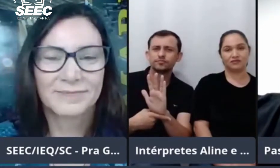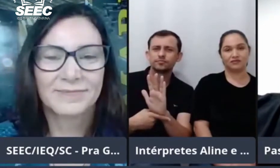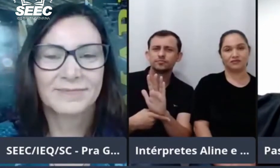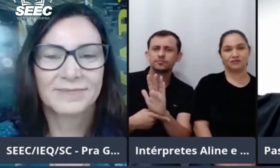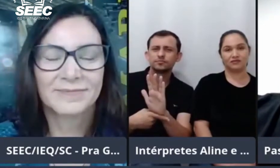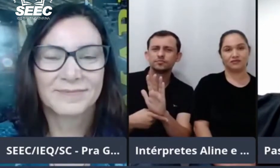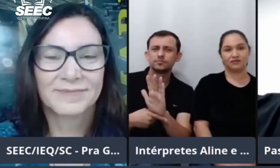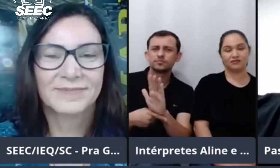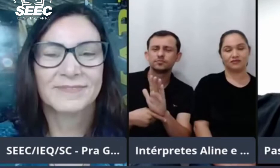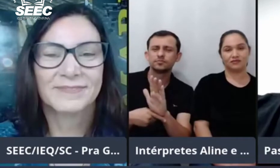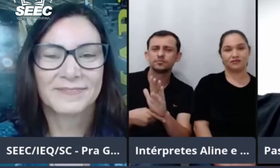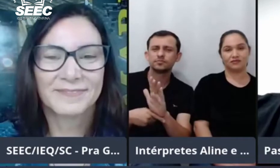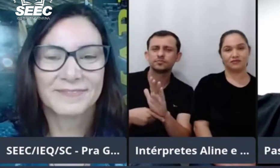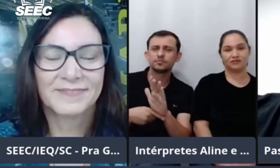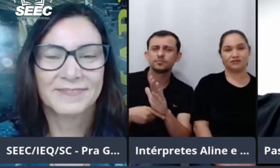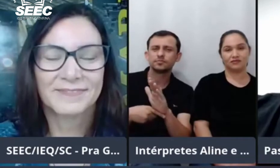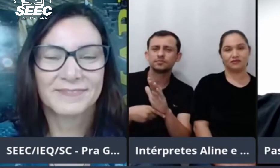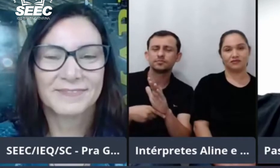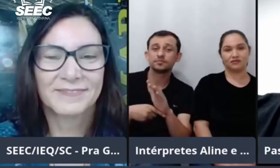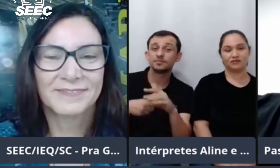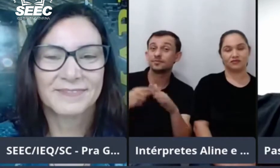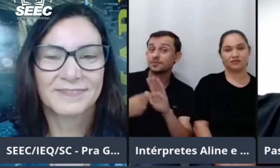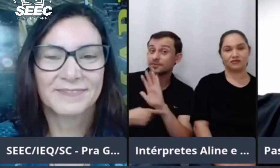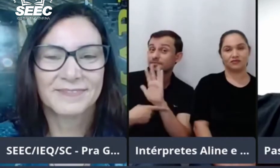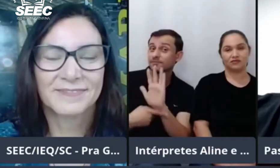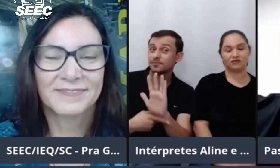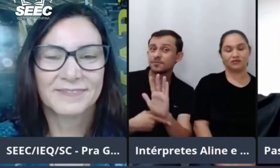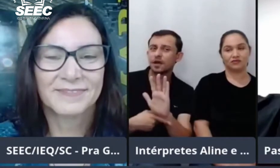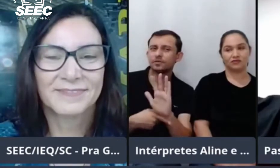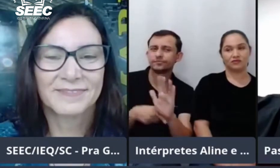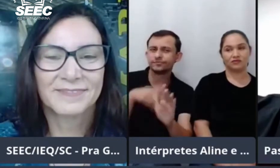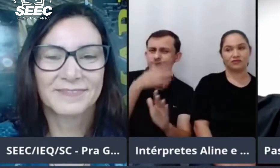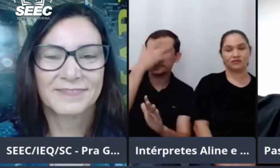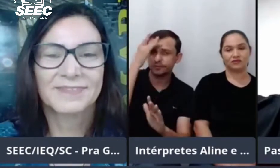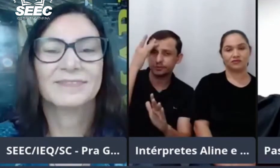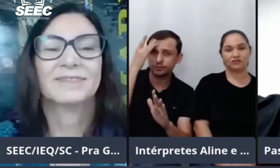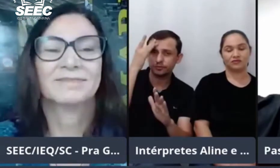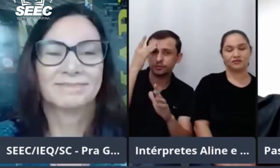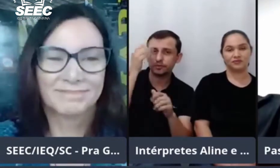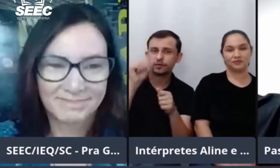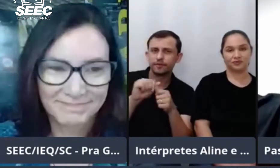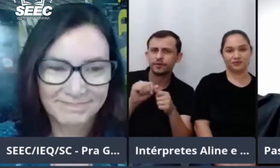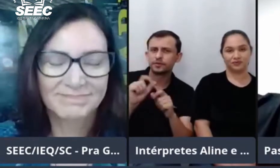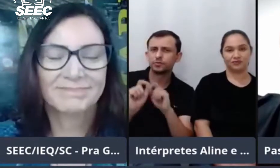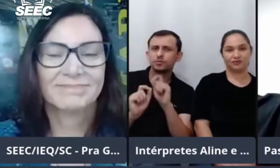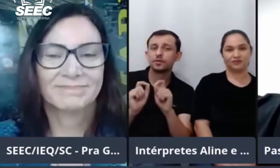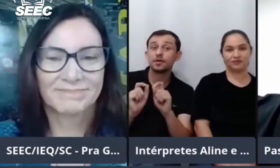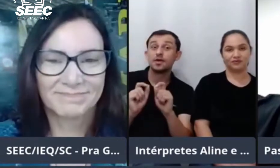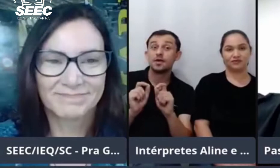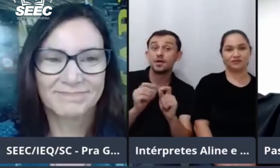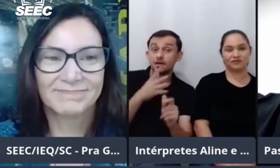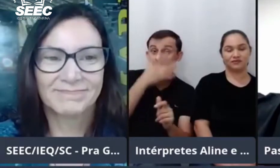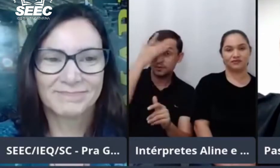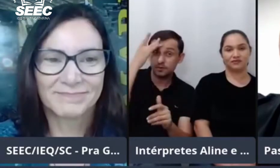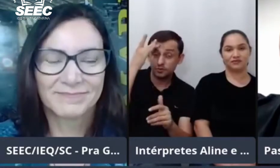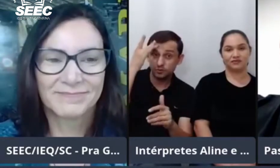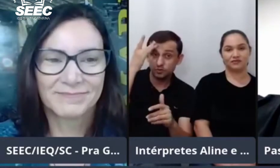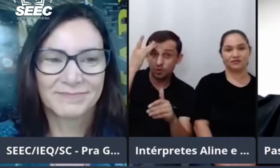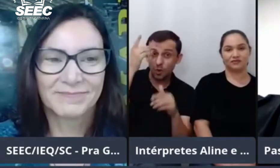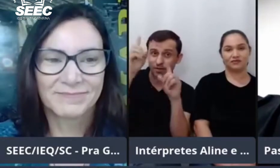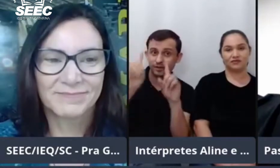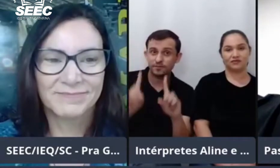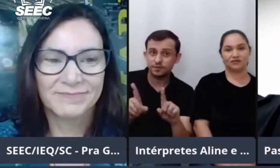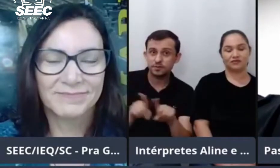um alento, um lugar pelo qual eles possam sentir-se bem, sentir-se valorizados, né? E